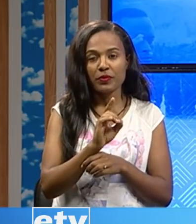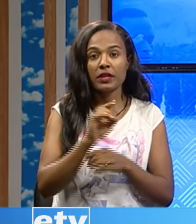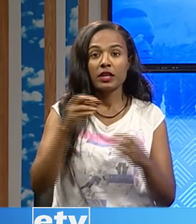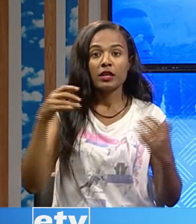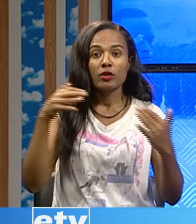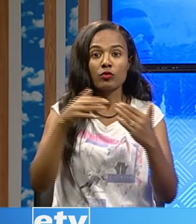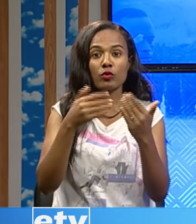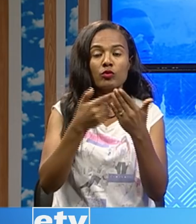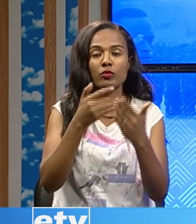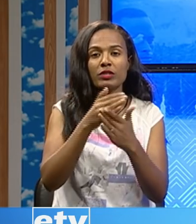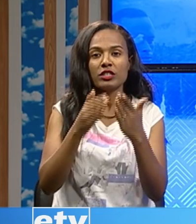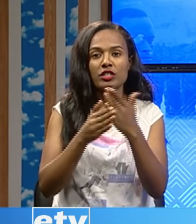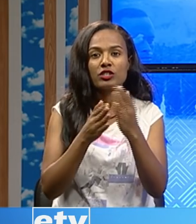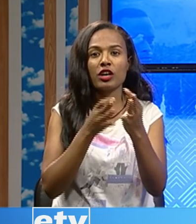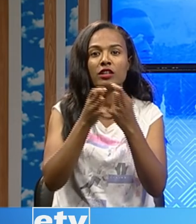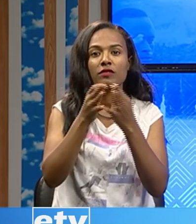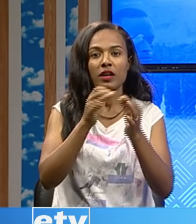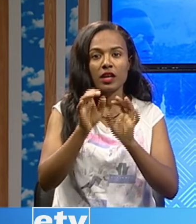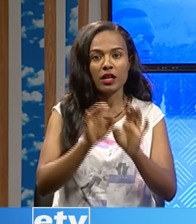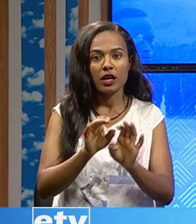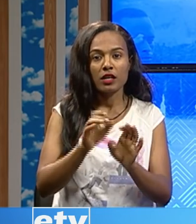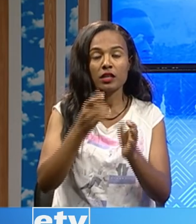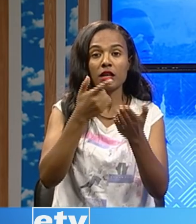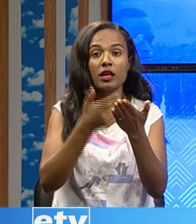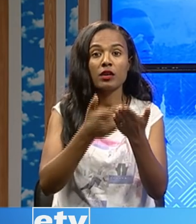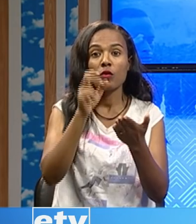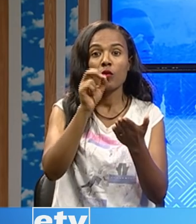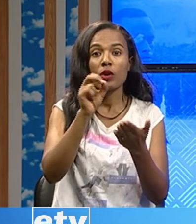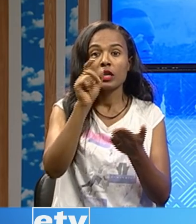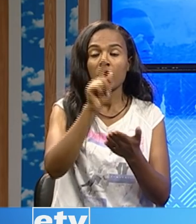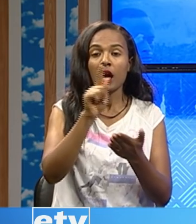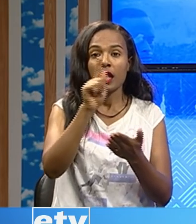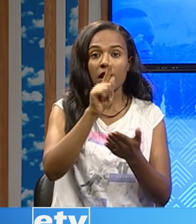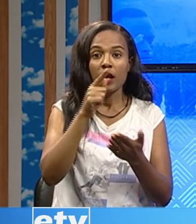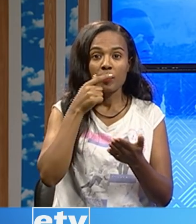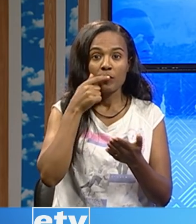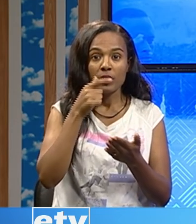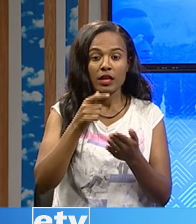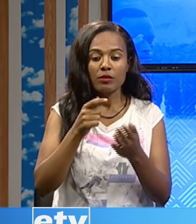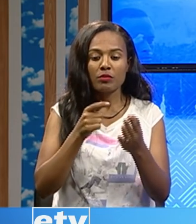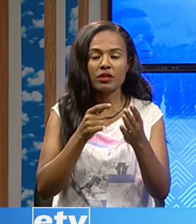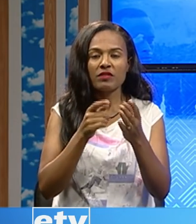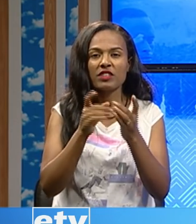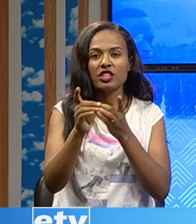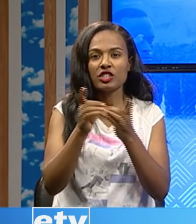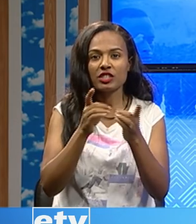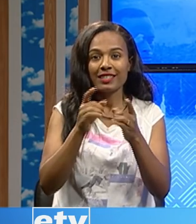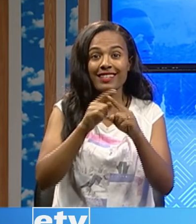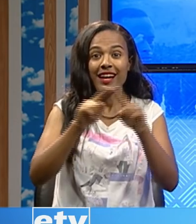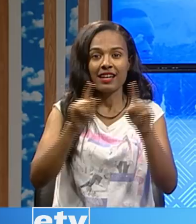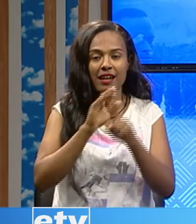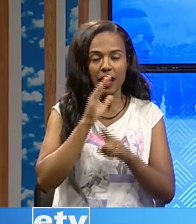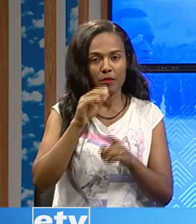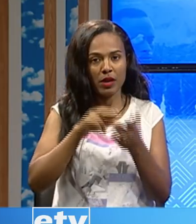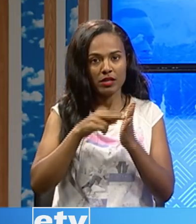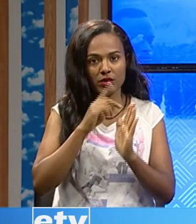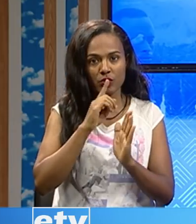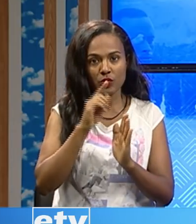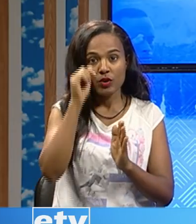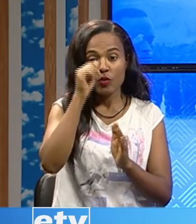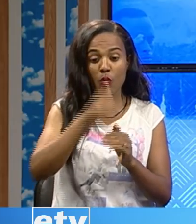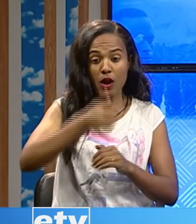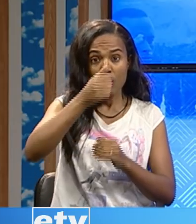ለጦርነቱም በዚህ ደረጃ ዲፋይን እናደርጋለን። ይሄ ነው ወያ ነው ወይ ብለን በዴፊኒሽን እንዳንለያይ ማለት ነው። ዋናው